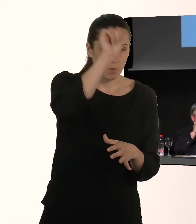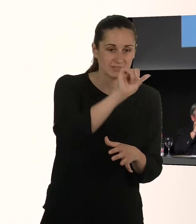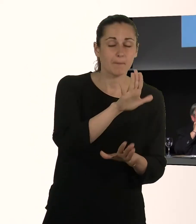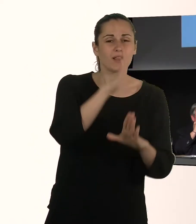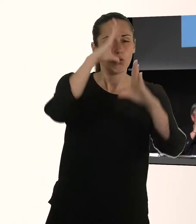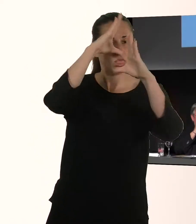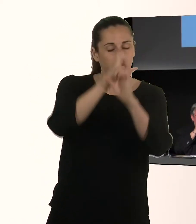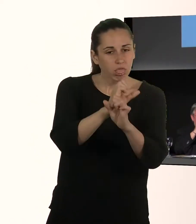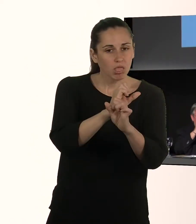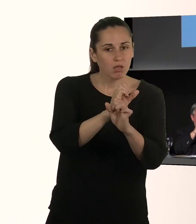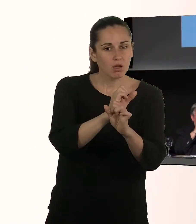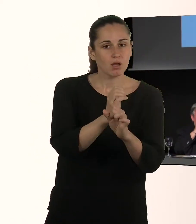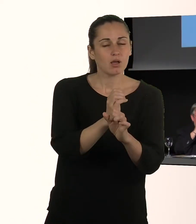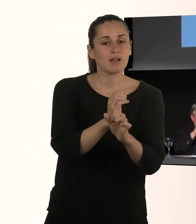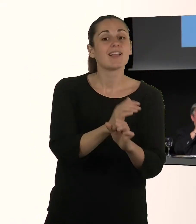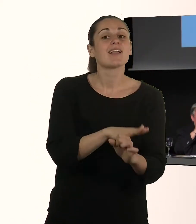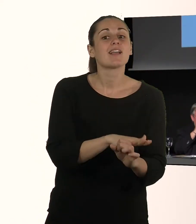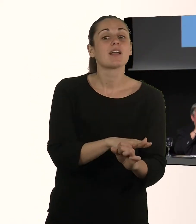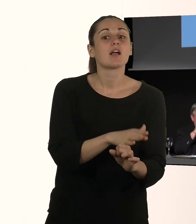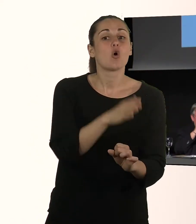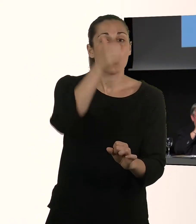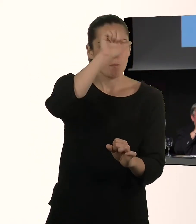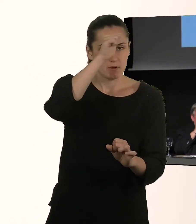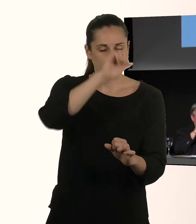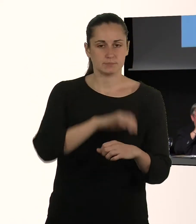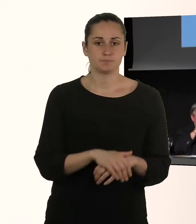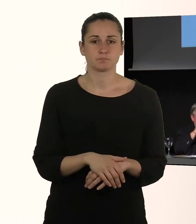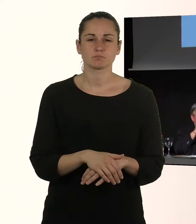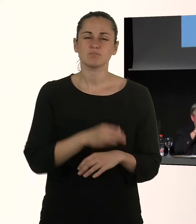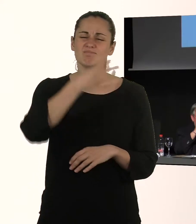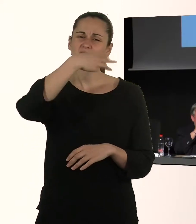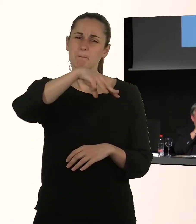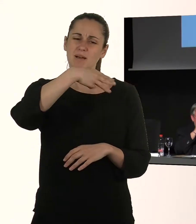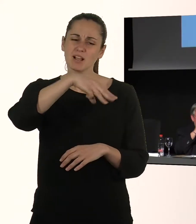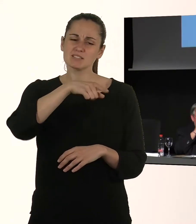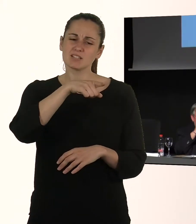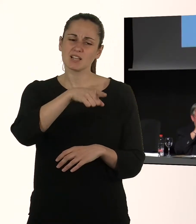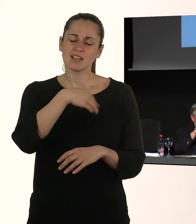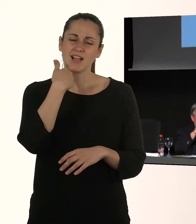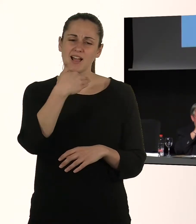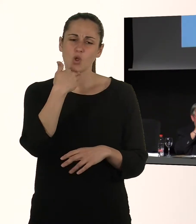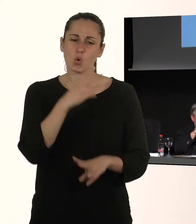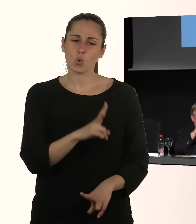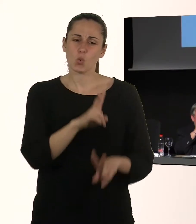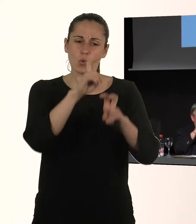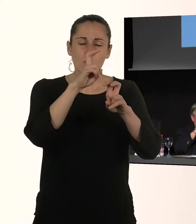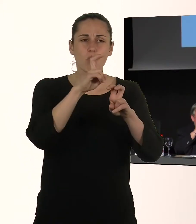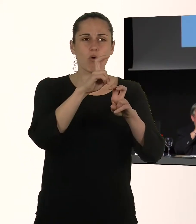hombres. Márquez, de alguna forma, aquí pretendía dar un salto epistemológico y